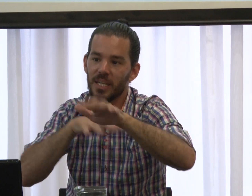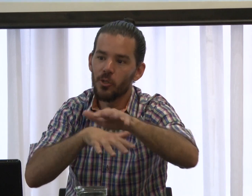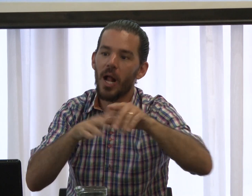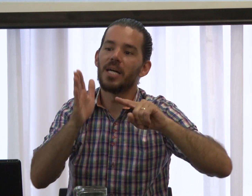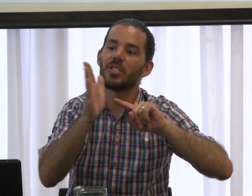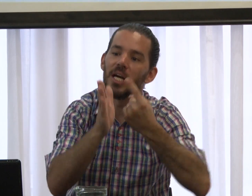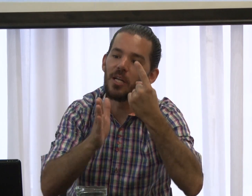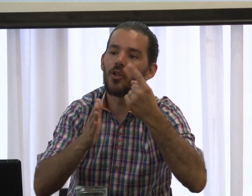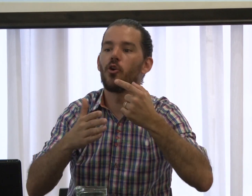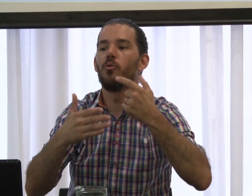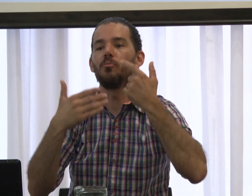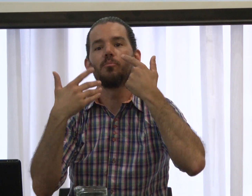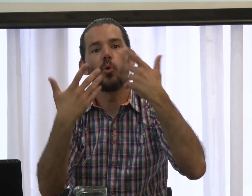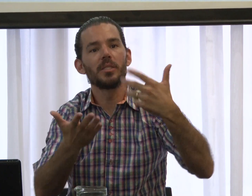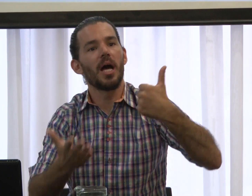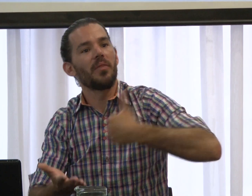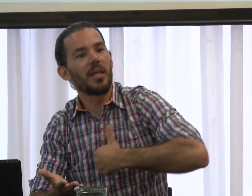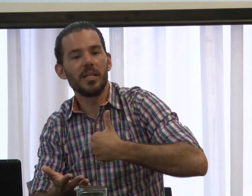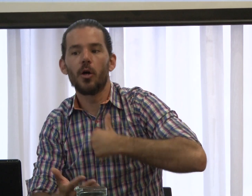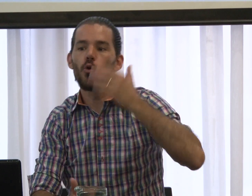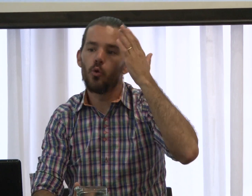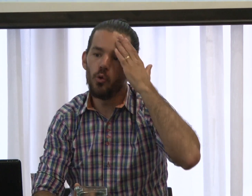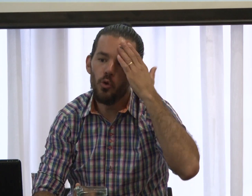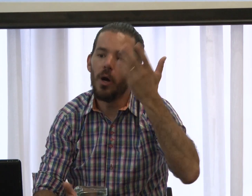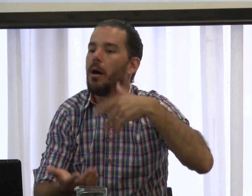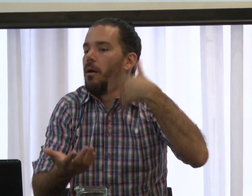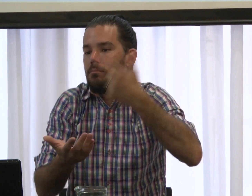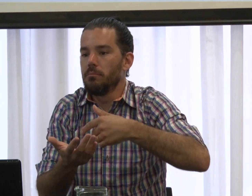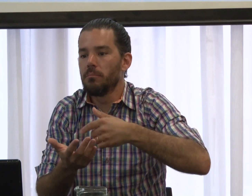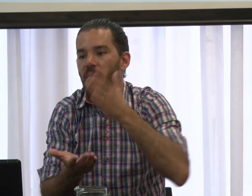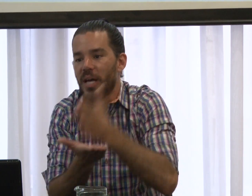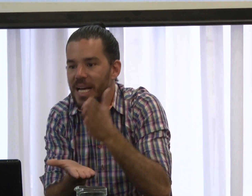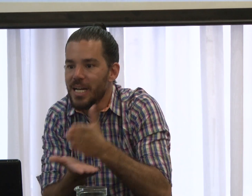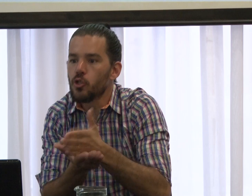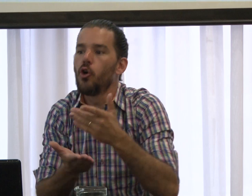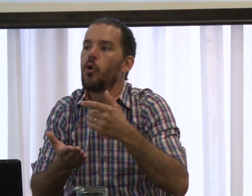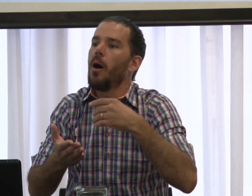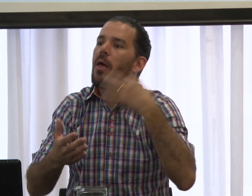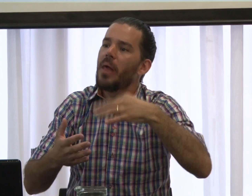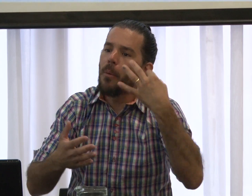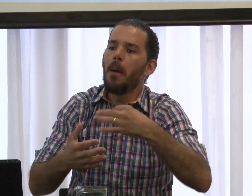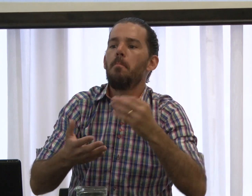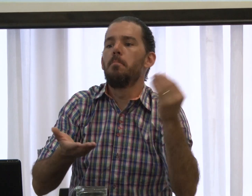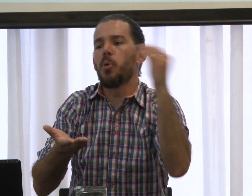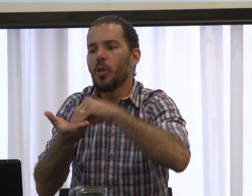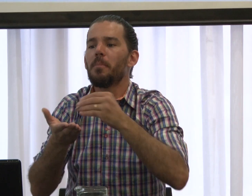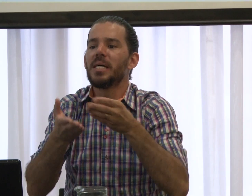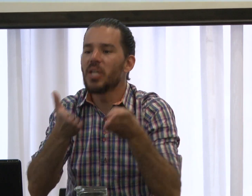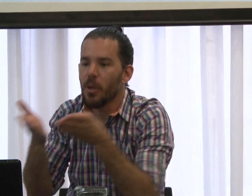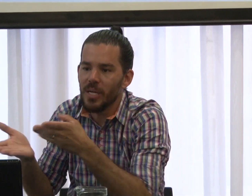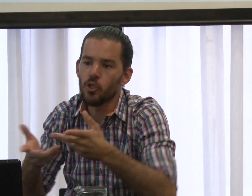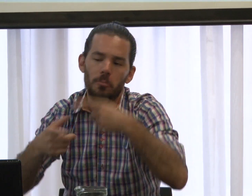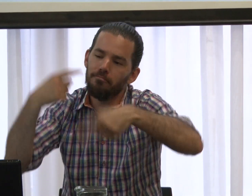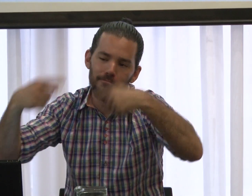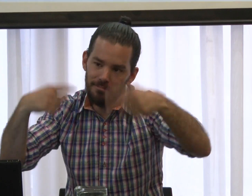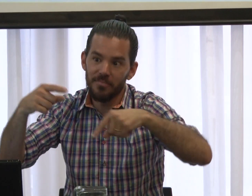Ustedes piensen, hay muy pocas escuelas de sordos, hay muy pocas asociaciones. No, hay muchísimas asociaciones de sordos. Por ejemplo, aquí en Capital